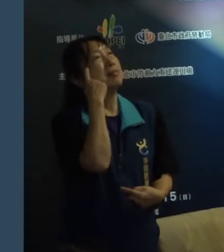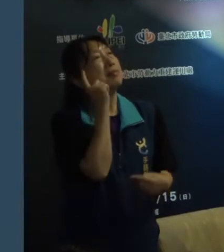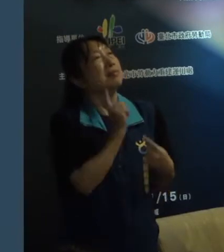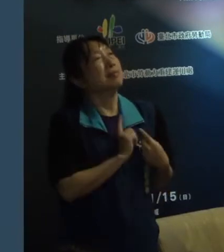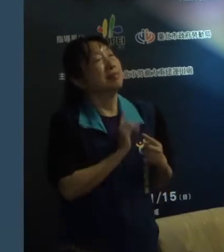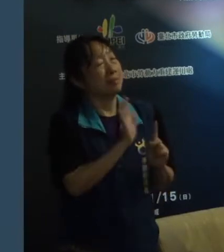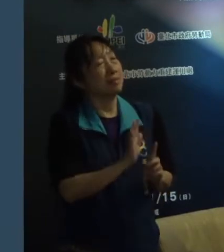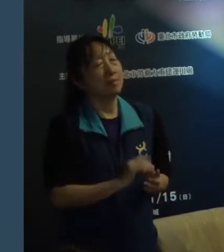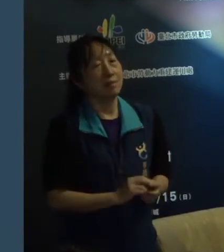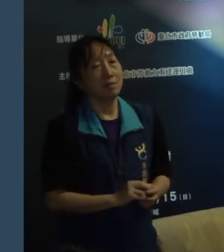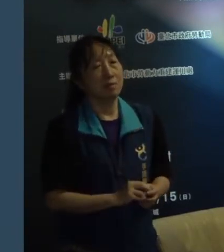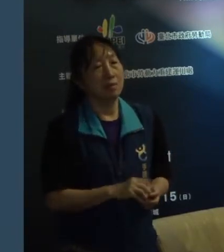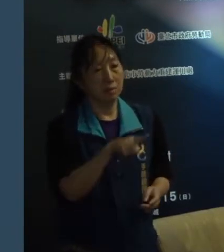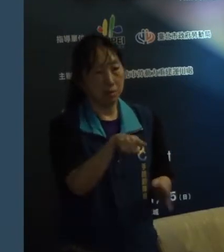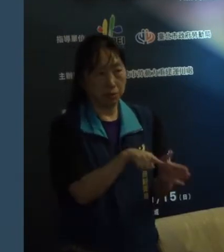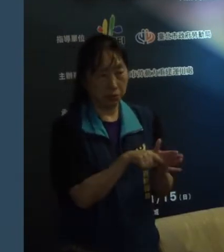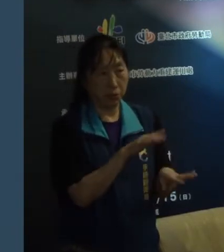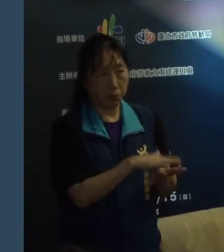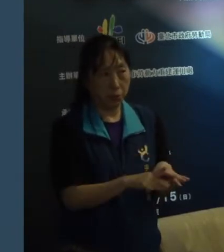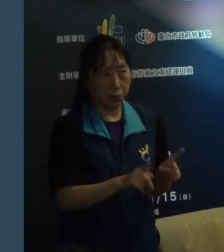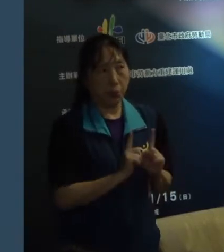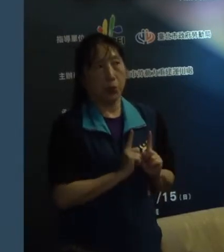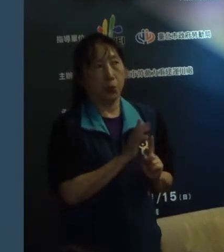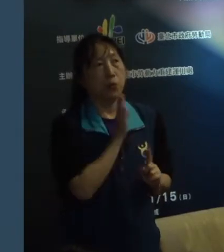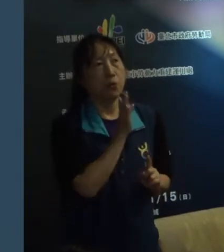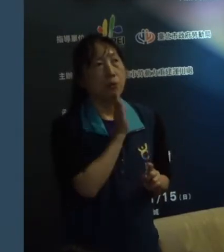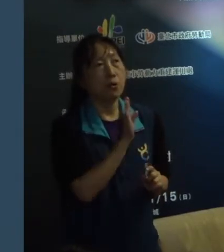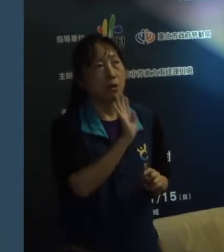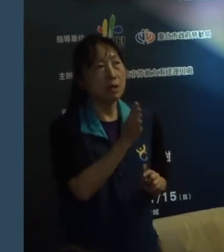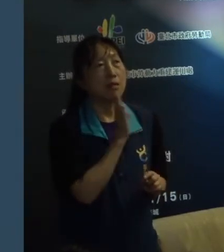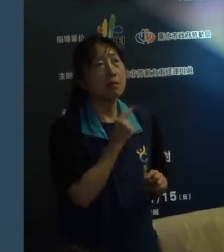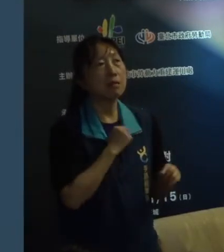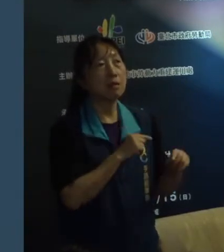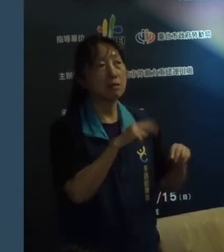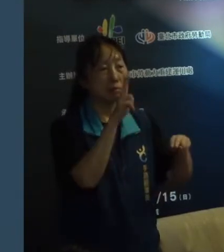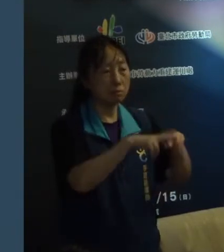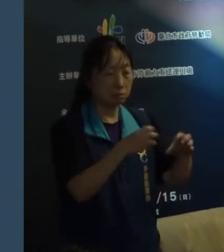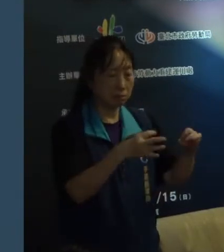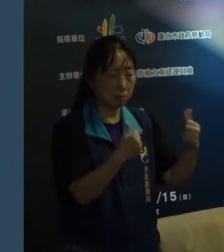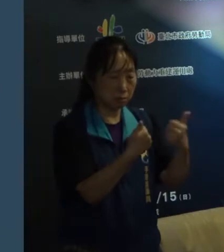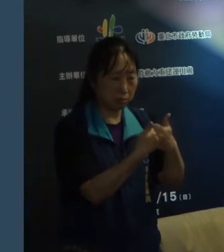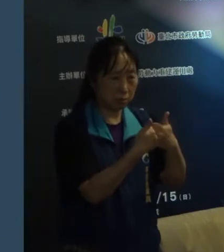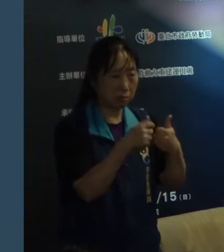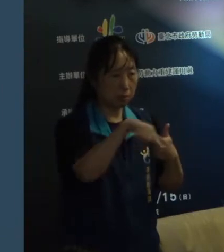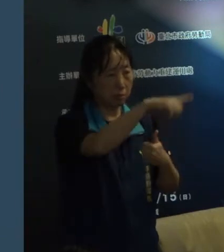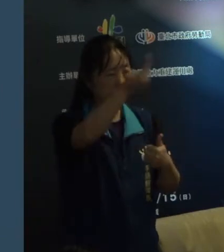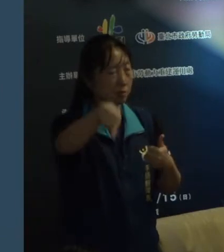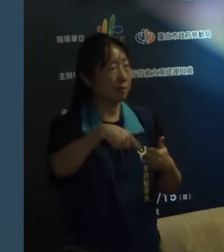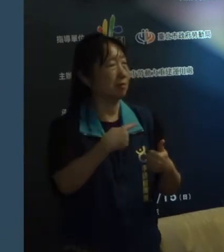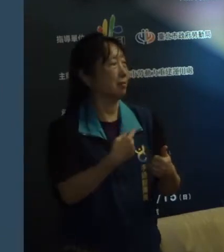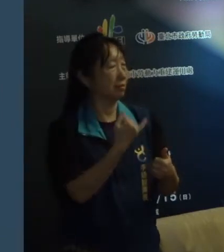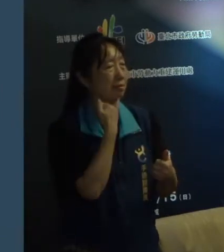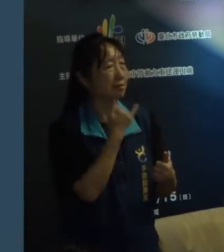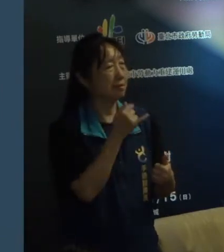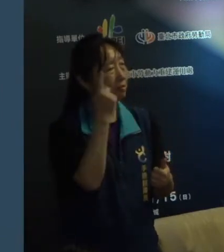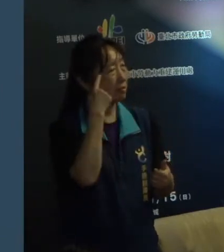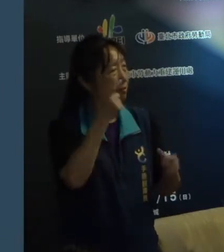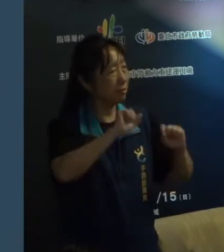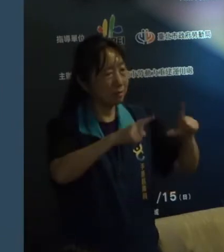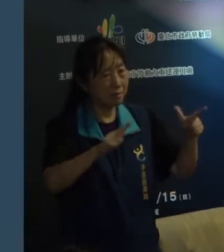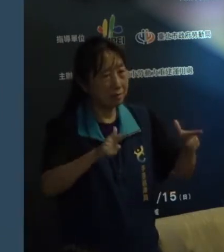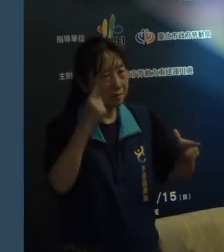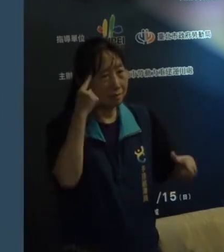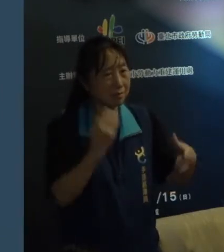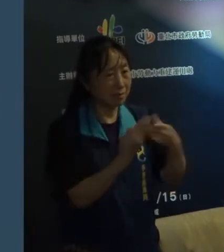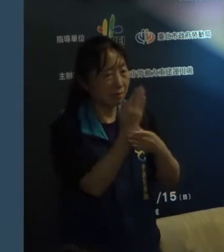是可能是非常强烈，可是无以名状。可是透过这个映后座谈的时候，大家可以把不一样的想法拿出来沟